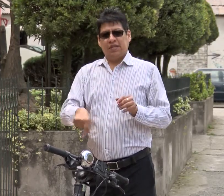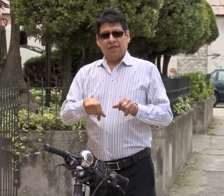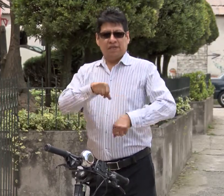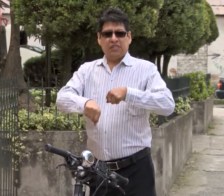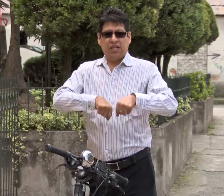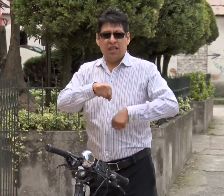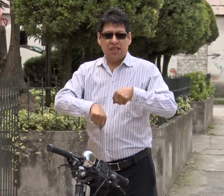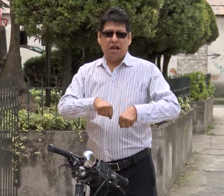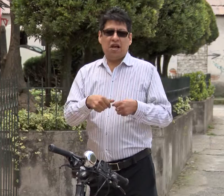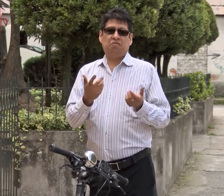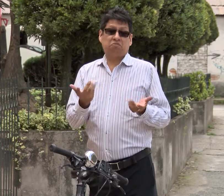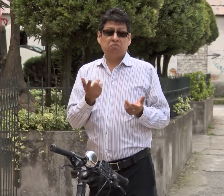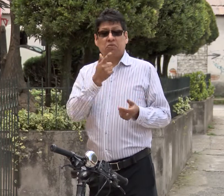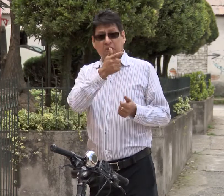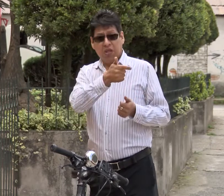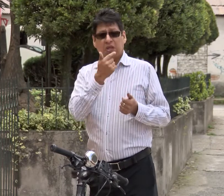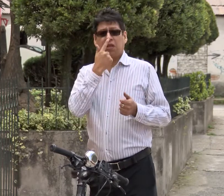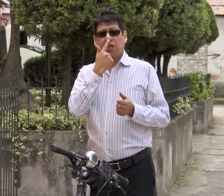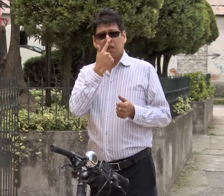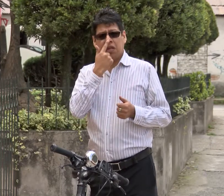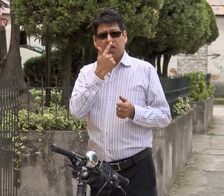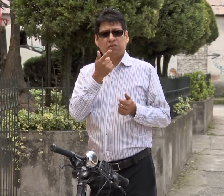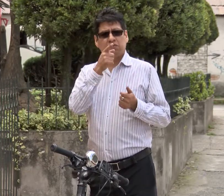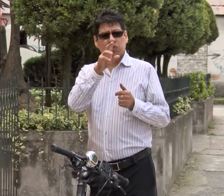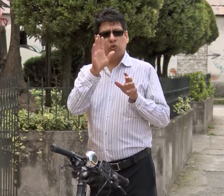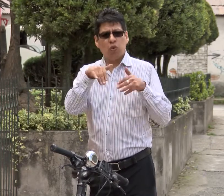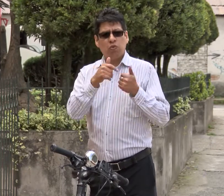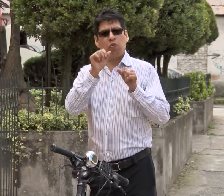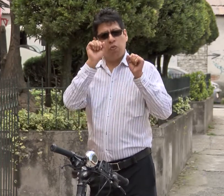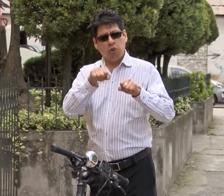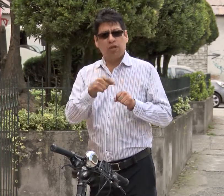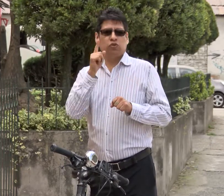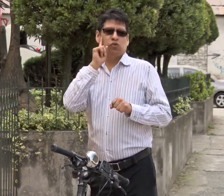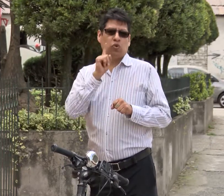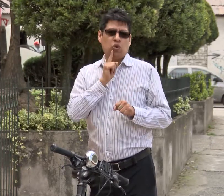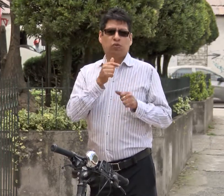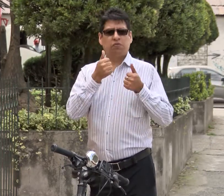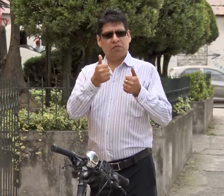y ahora aquí en la bicicleta practicando mi deporte favorito